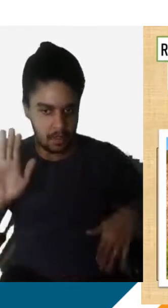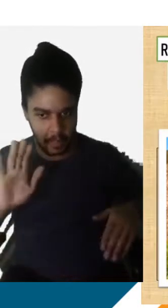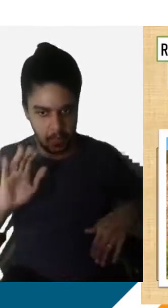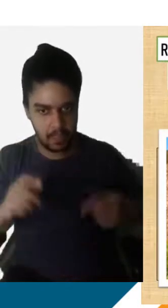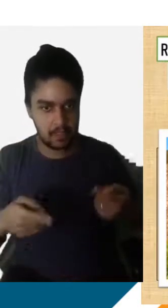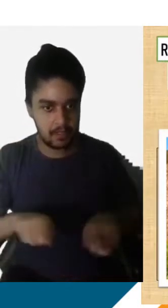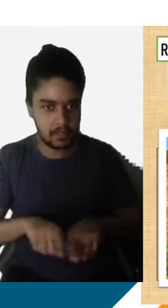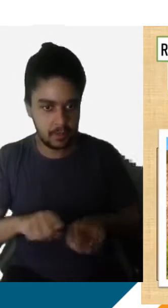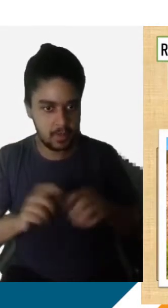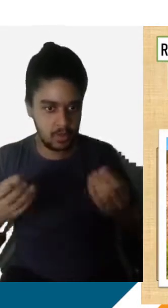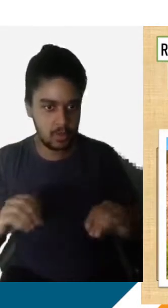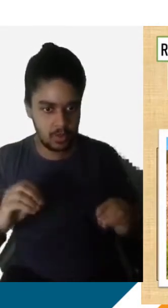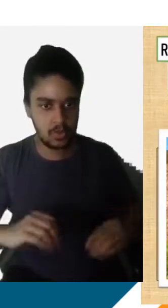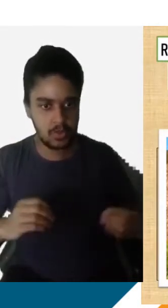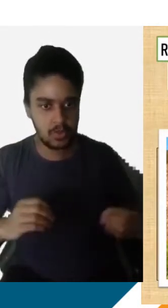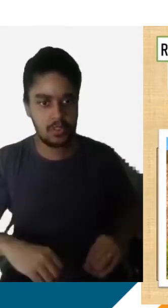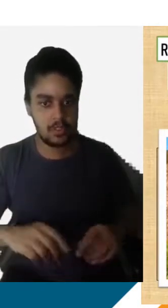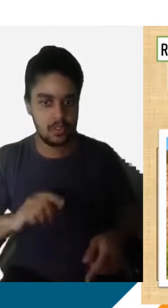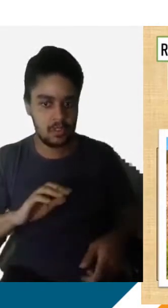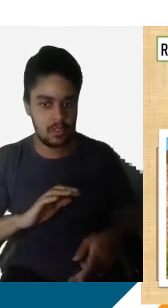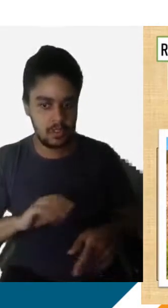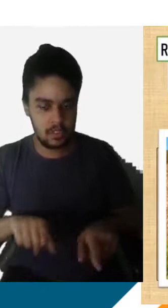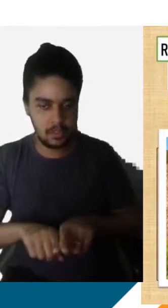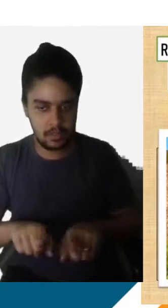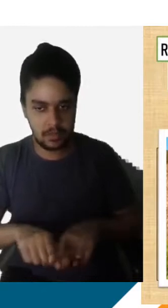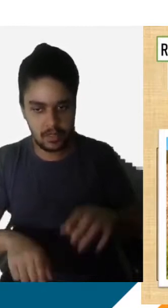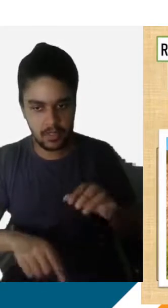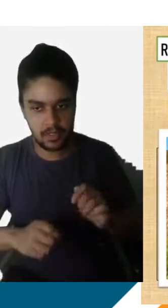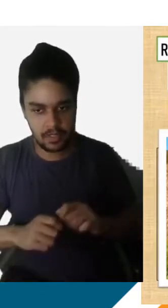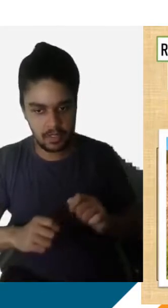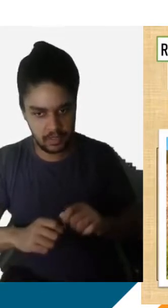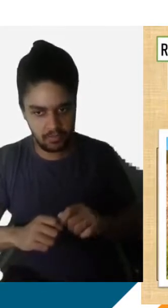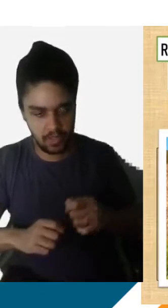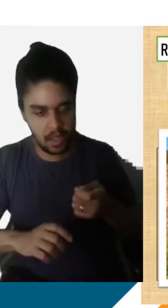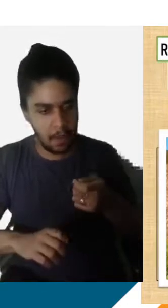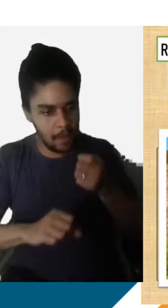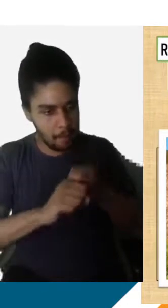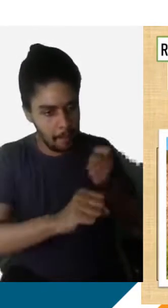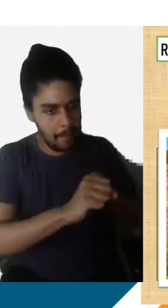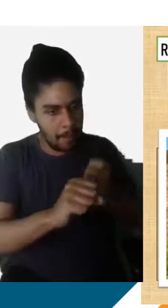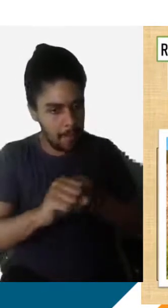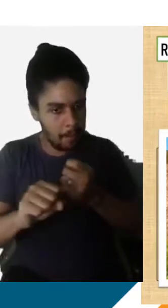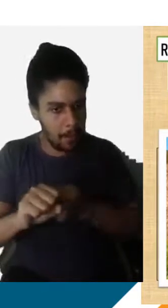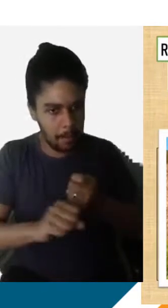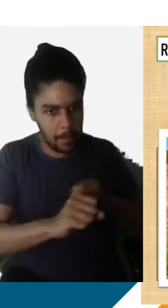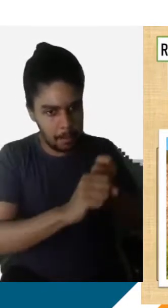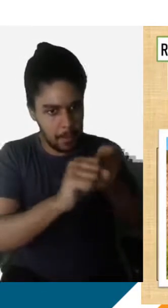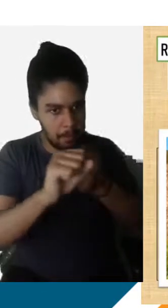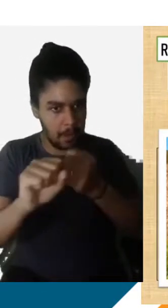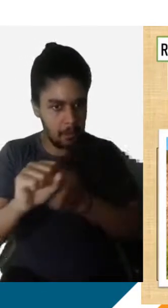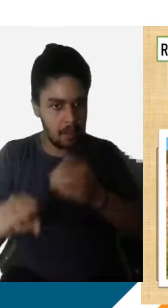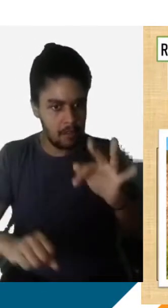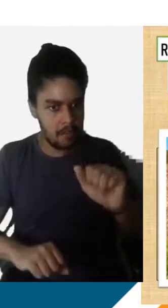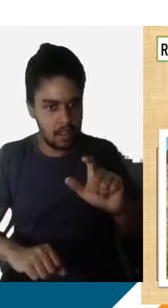também colocar sedimento, além de fazer um talhamento das falésias, como a gente pode